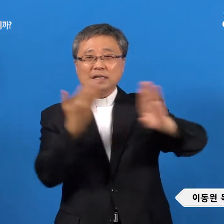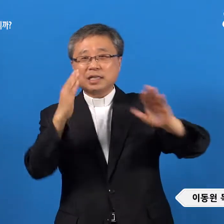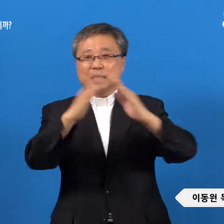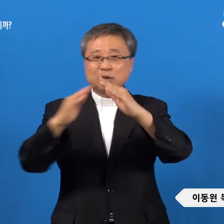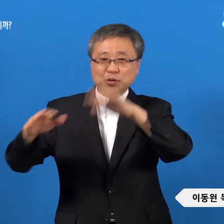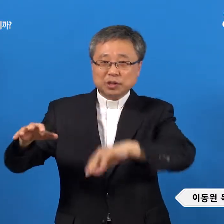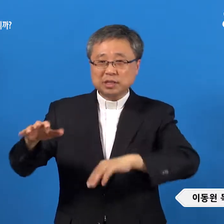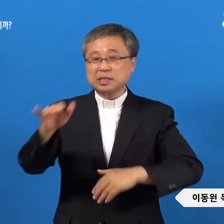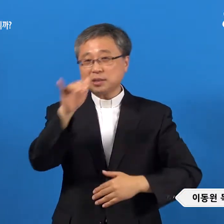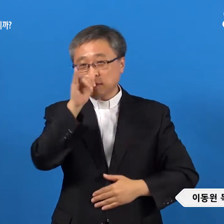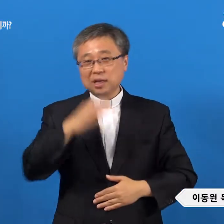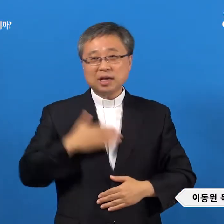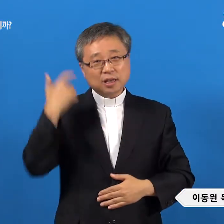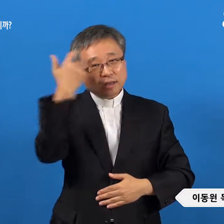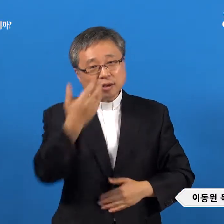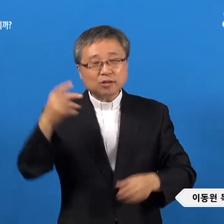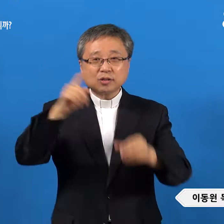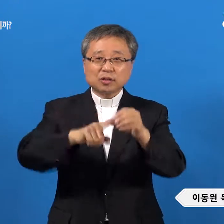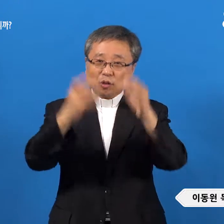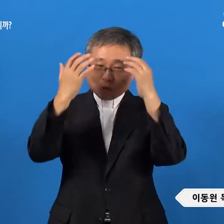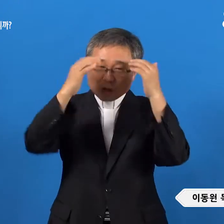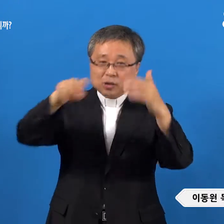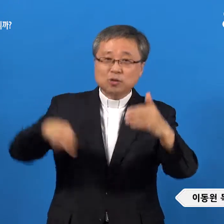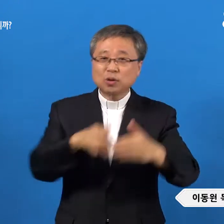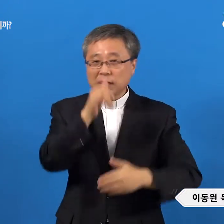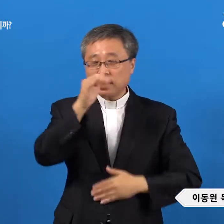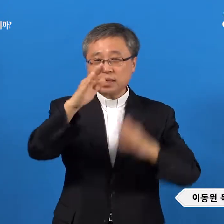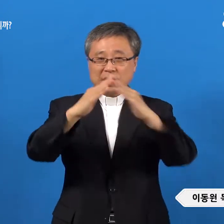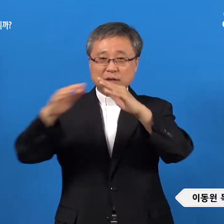그들은 영적인 고난 속에 있는 이웃들입니다. 영적인 고난.